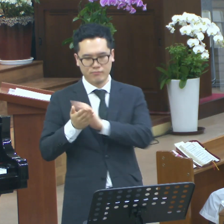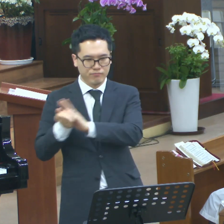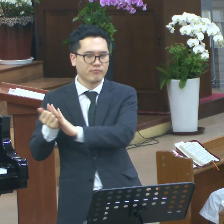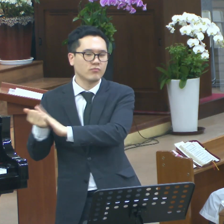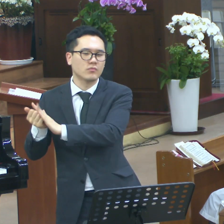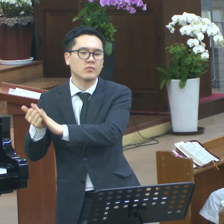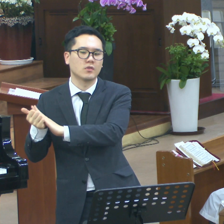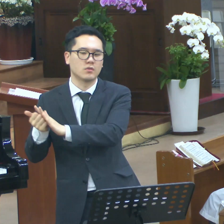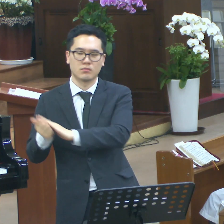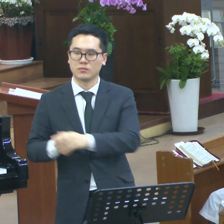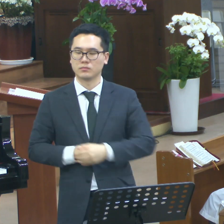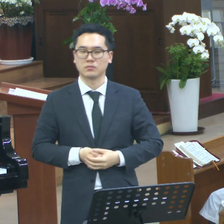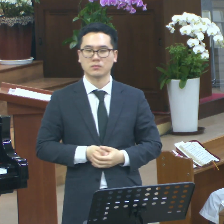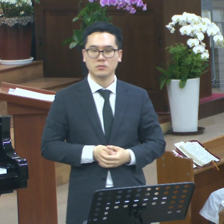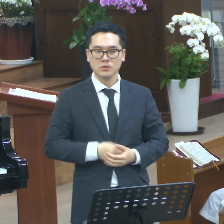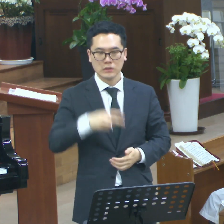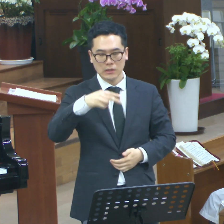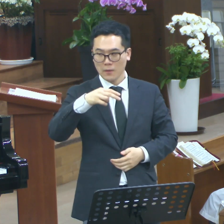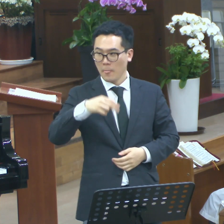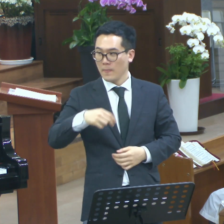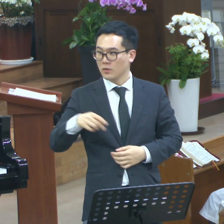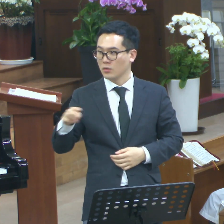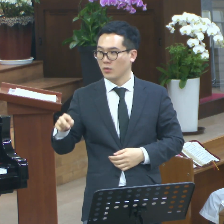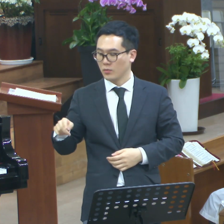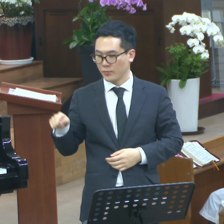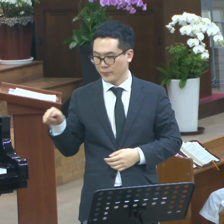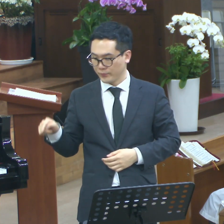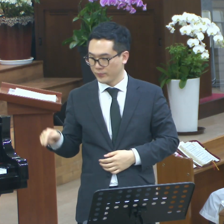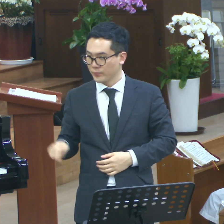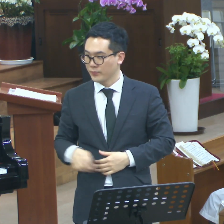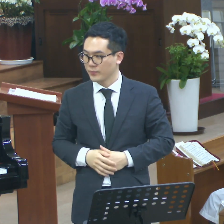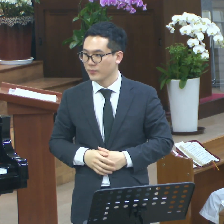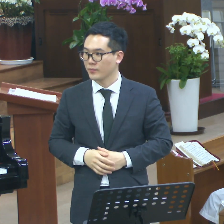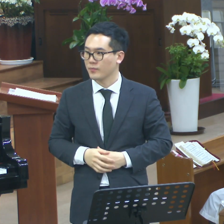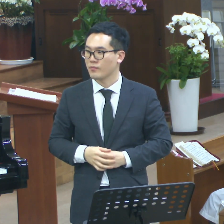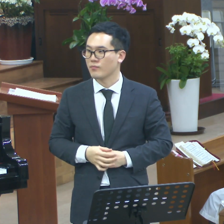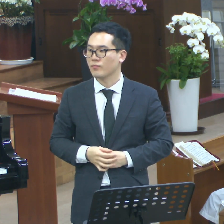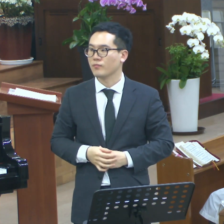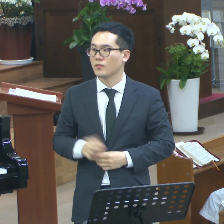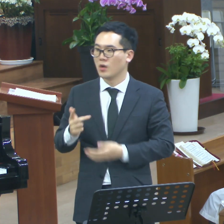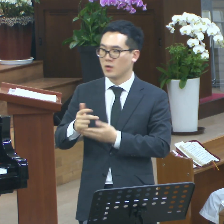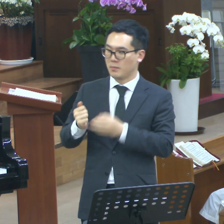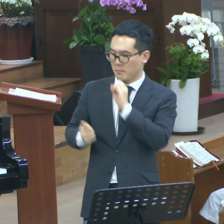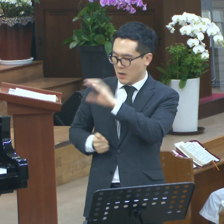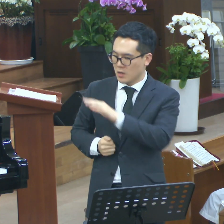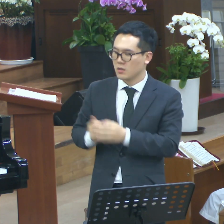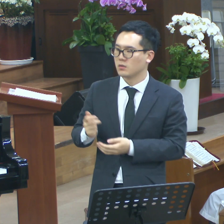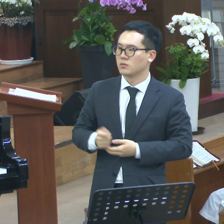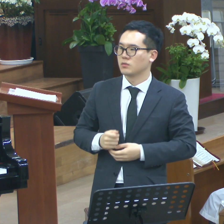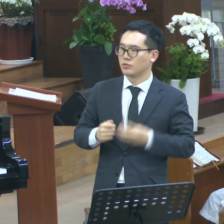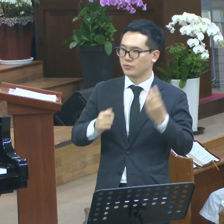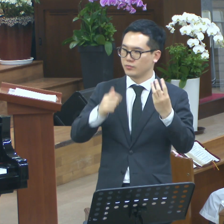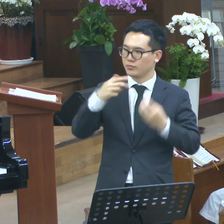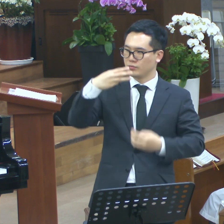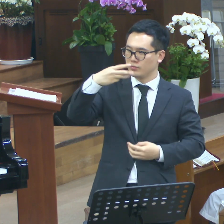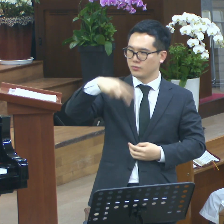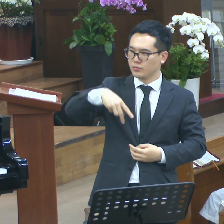떠나 전에 알지 못하던 백성에게로 온 일이 알려졌다 하면서 이런 말을 했어요. 룻기 2장 12절이에요. 같이